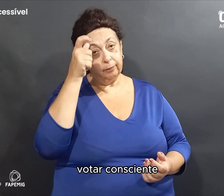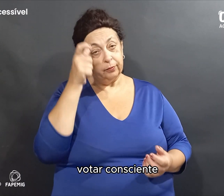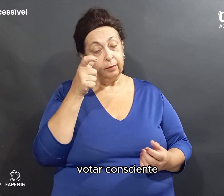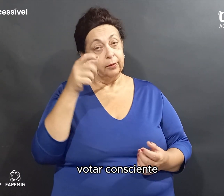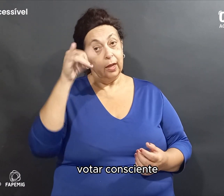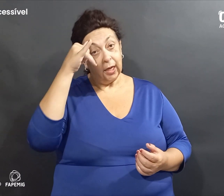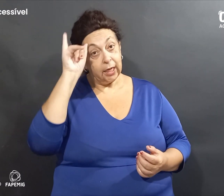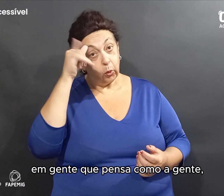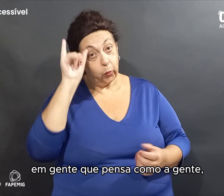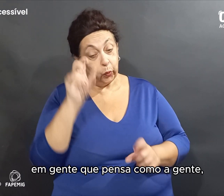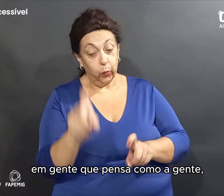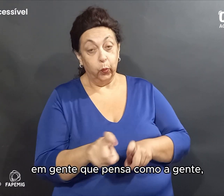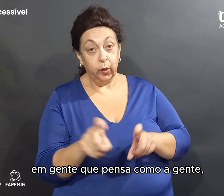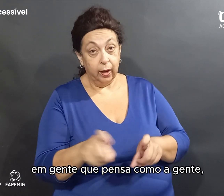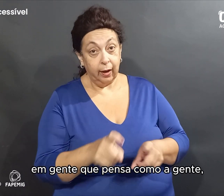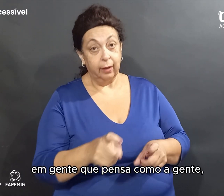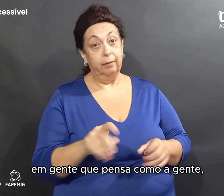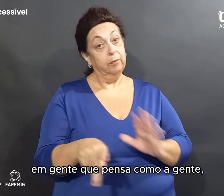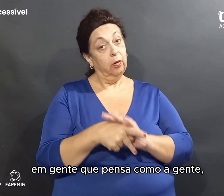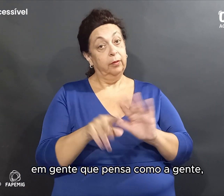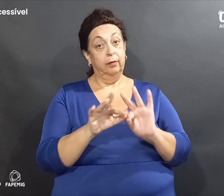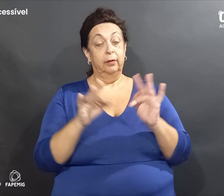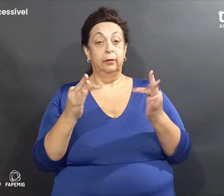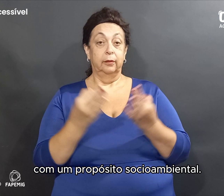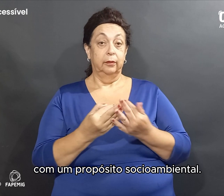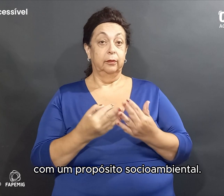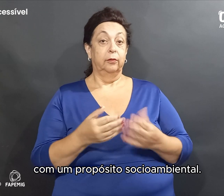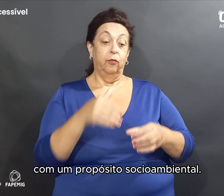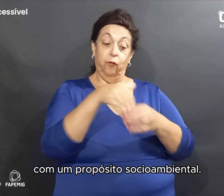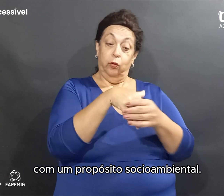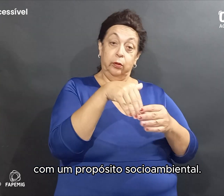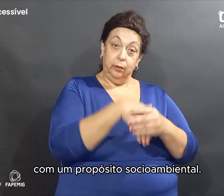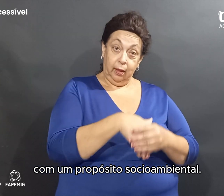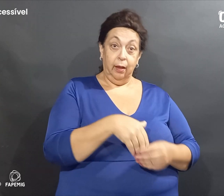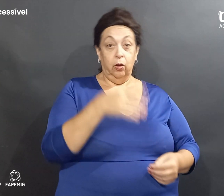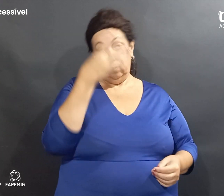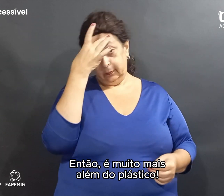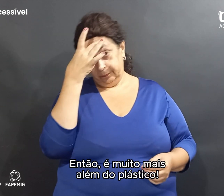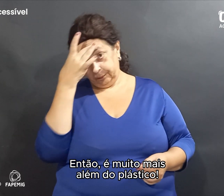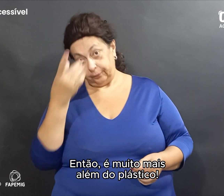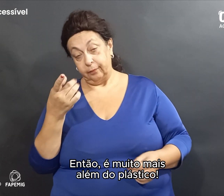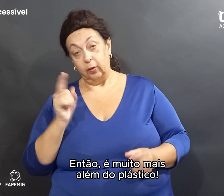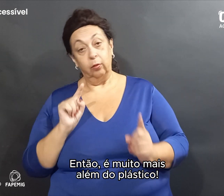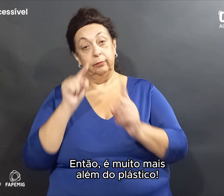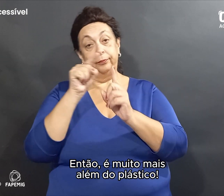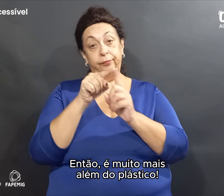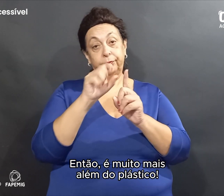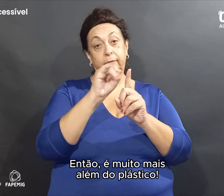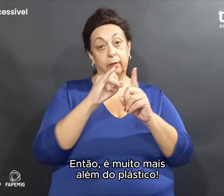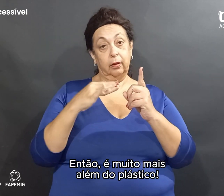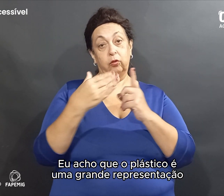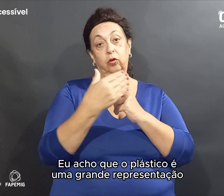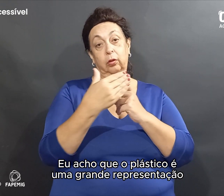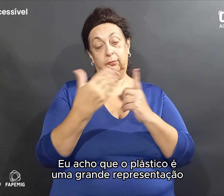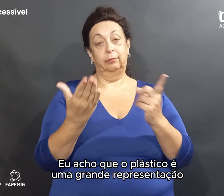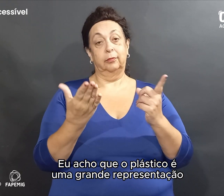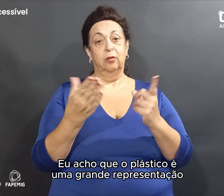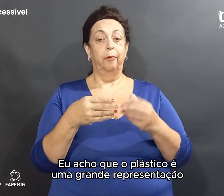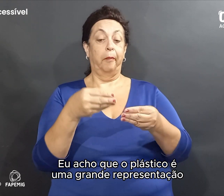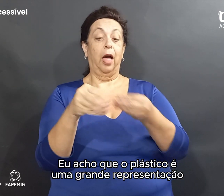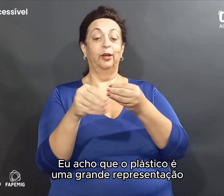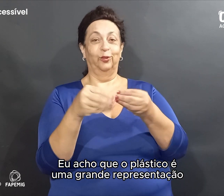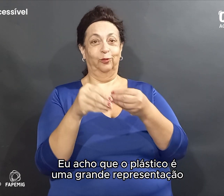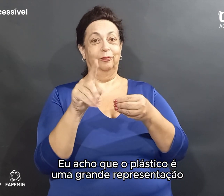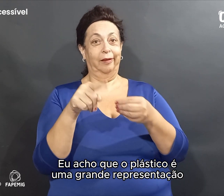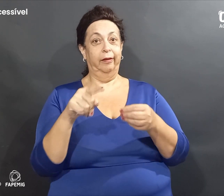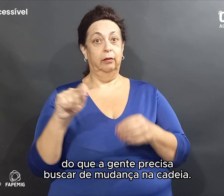votar consciente, como a gente pensa, com um propósito socioambiental. Então é muito mais além do plástico. Eu acho que o plástico é uma